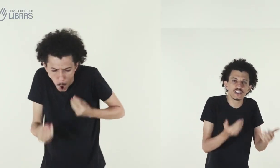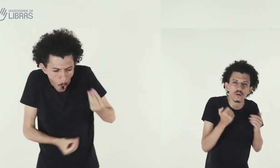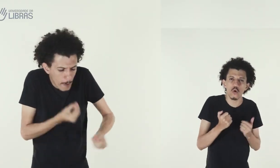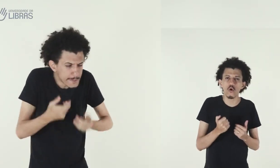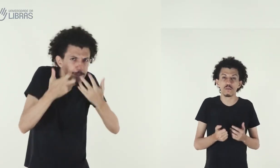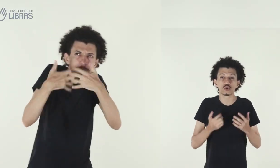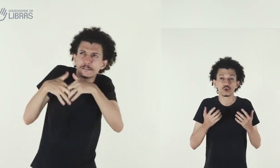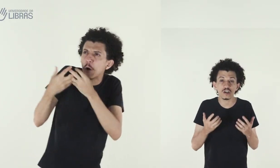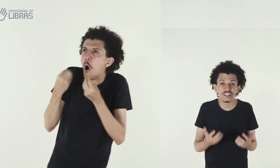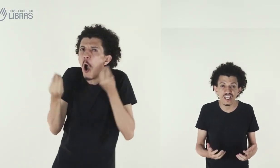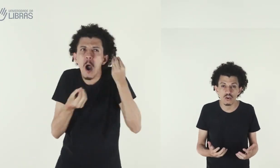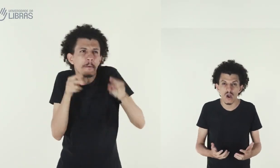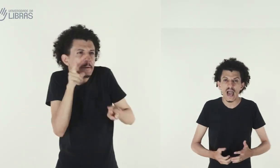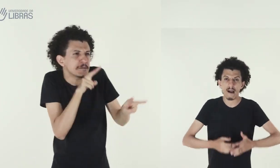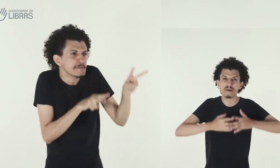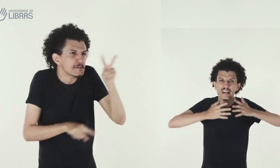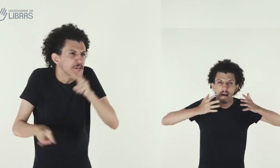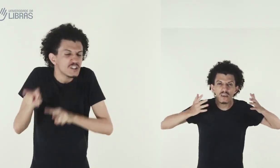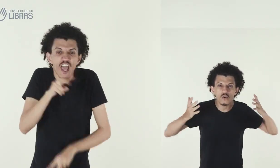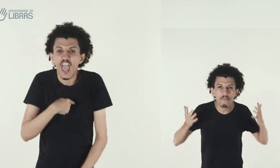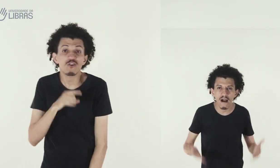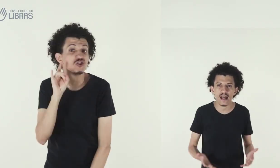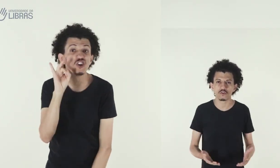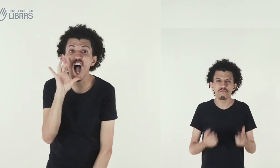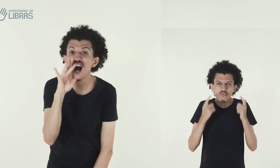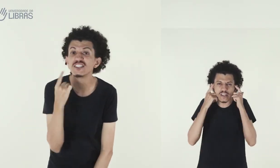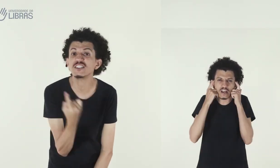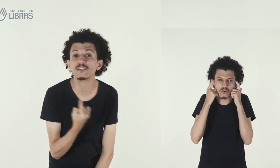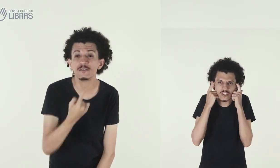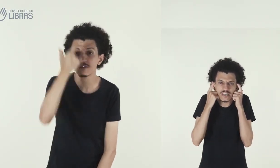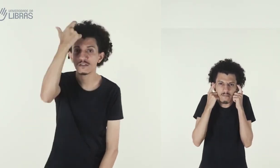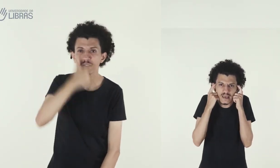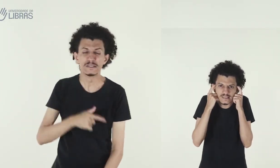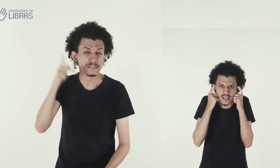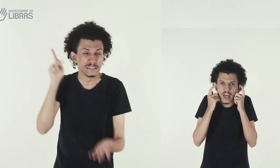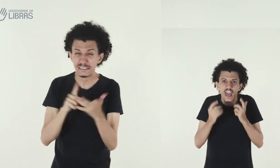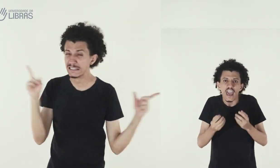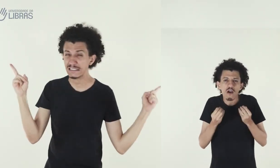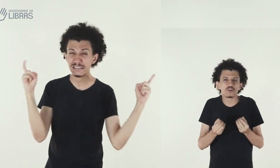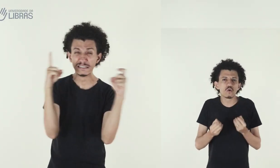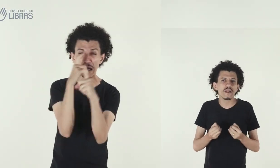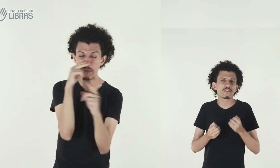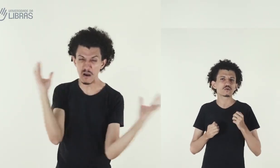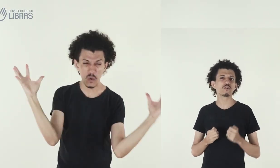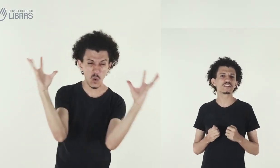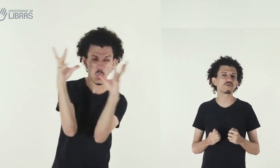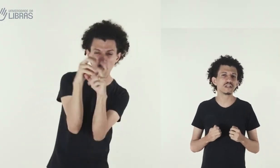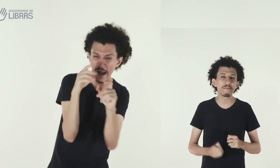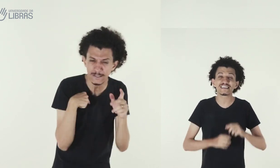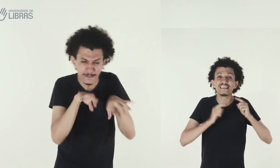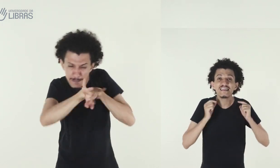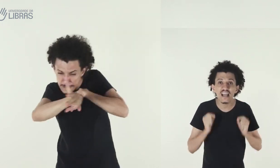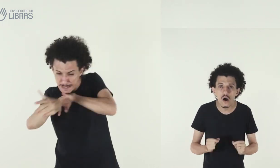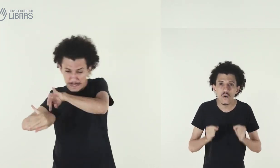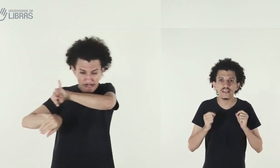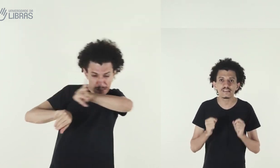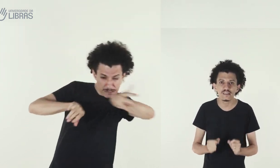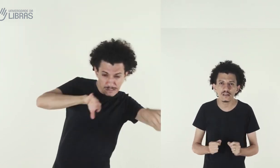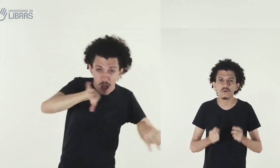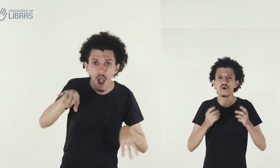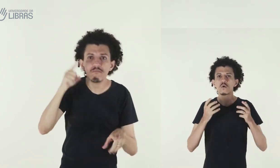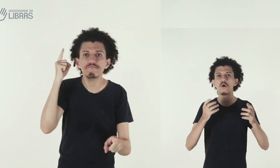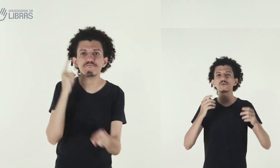conseguir corrigir o rumo, sozinho, abrir caminho no mato, muita dor de cabeça. Eu descobri que os cursinhos de Libras